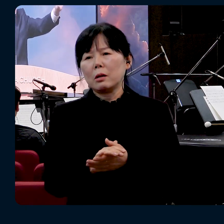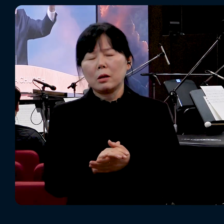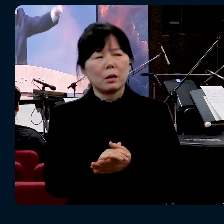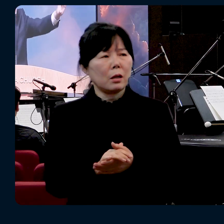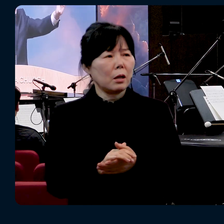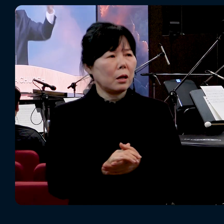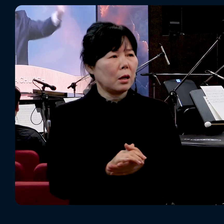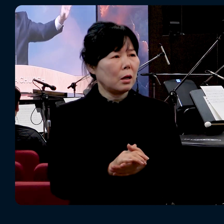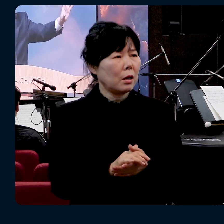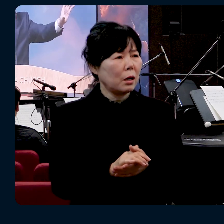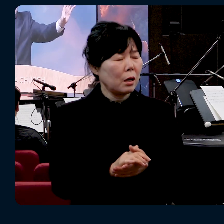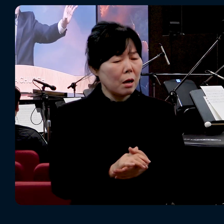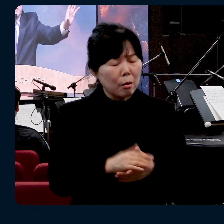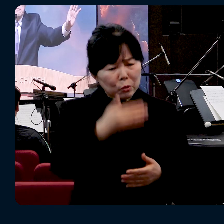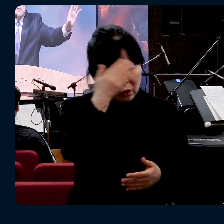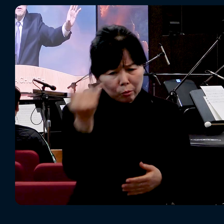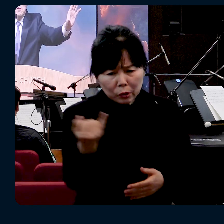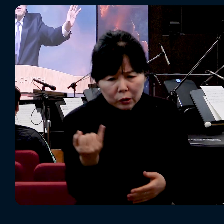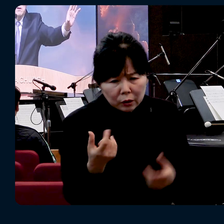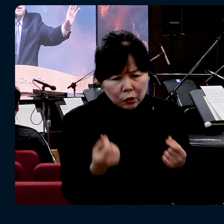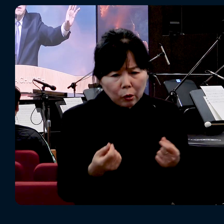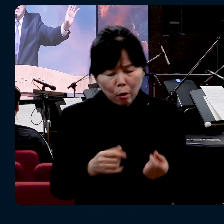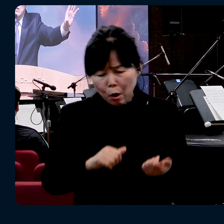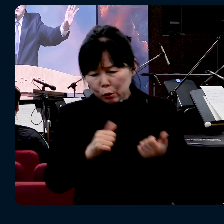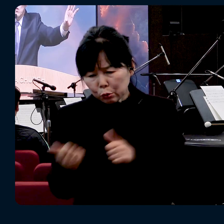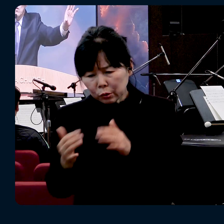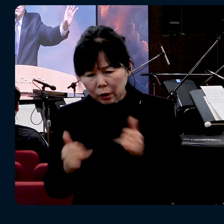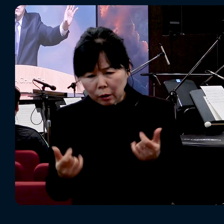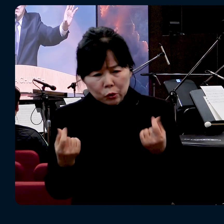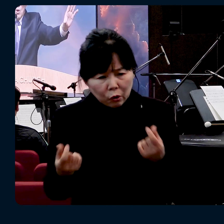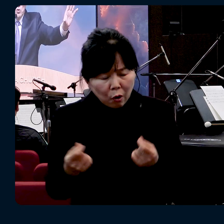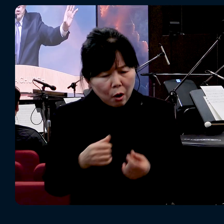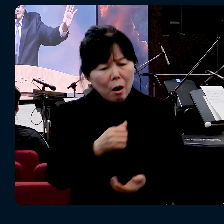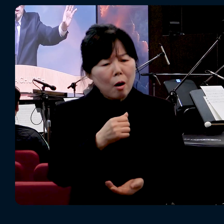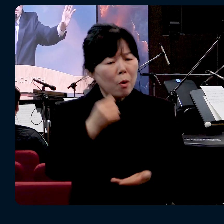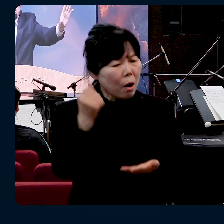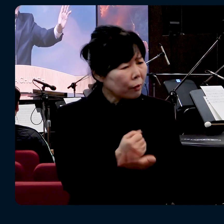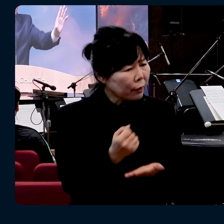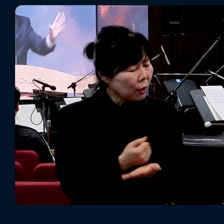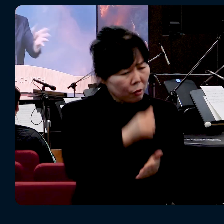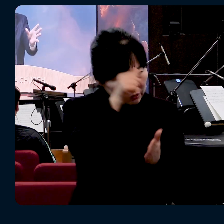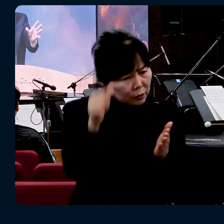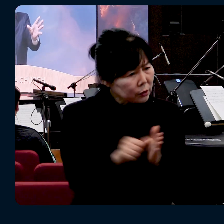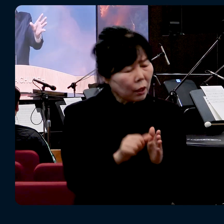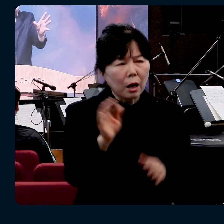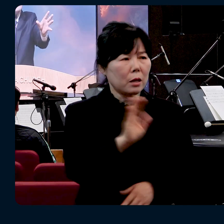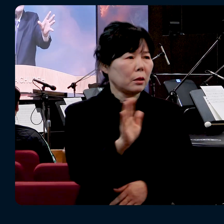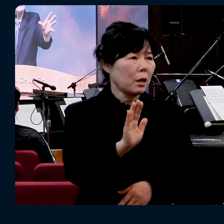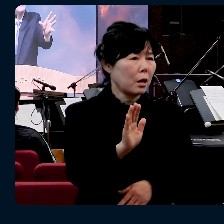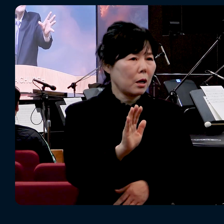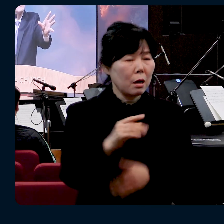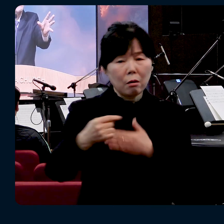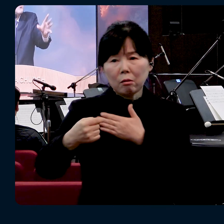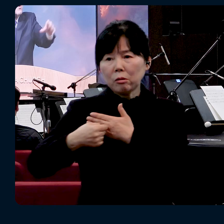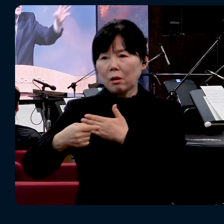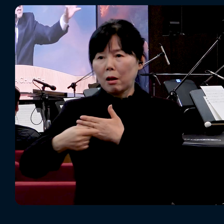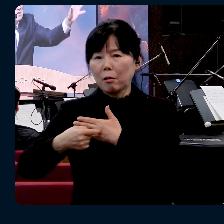방글라데시에 있는 그런 사람들의 인생만이 그렇게 안타까우냐 그 말이에요. 아니죠. 겉으로 볼 때는 전혀